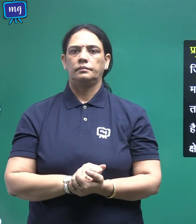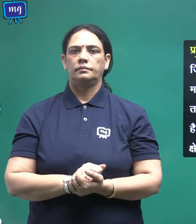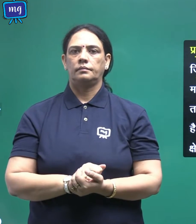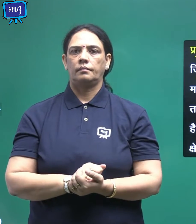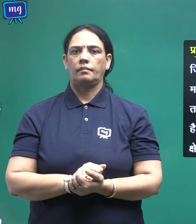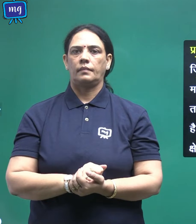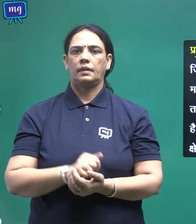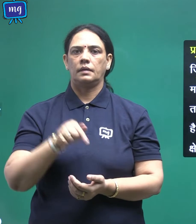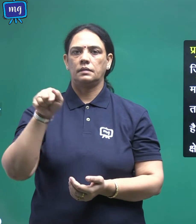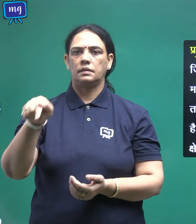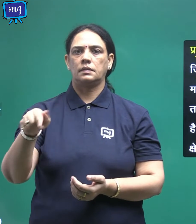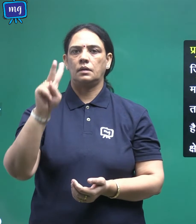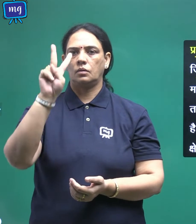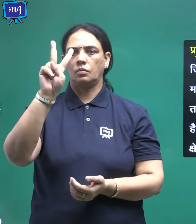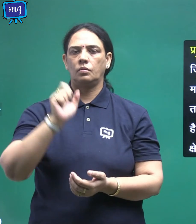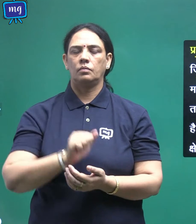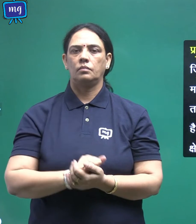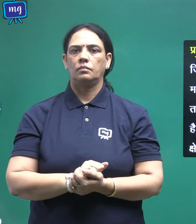जिसकी दो